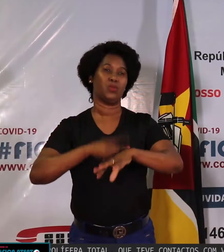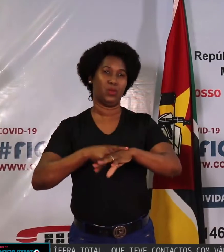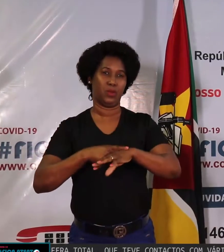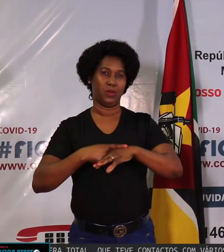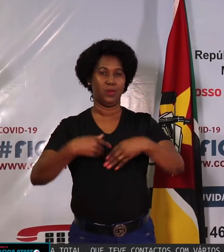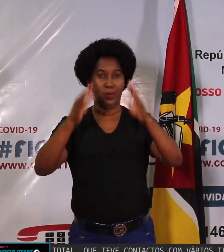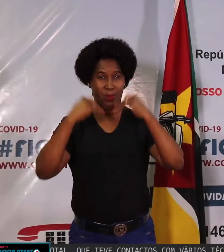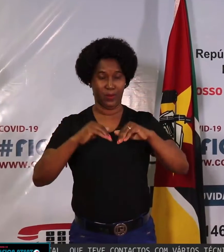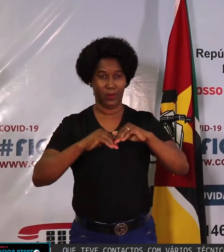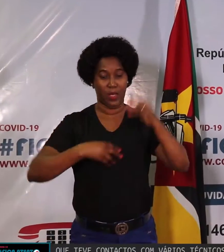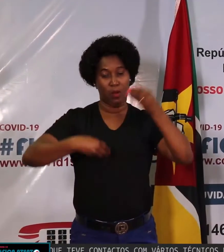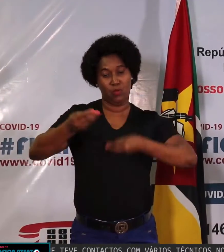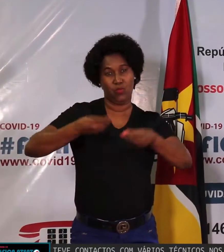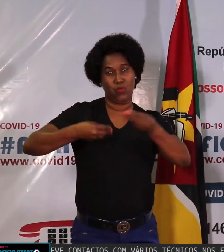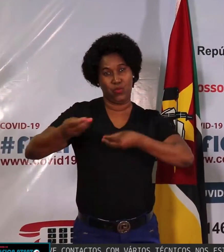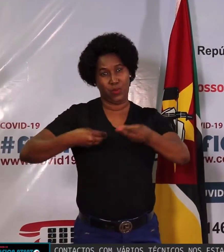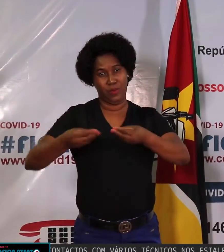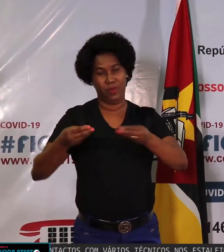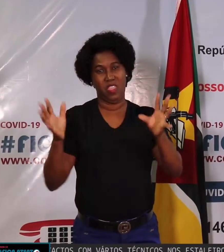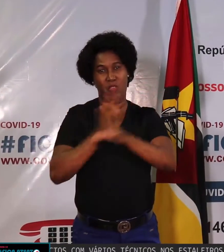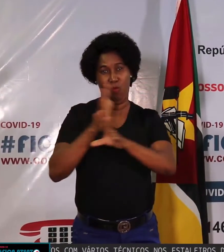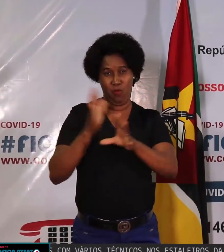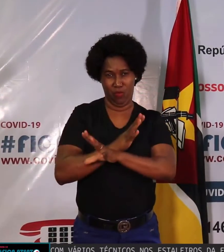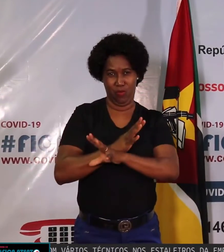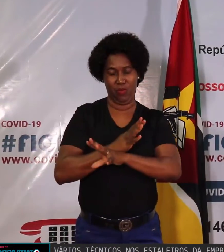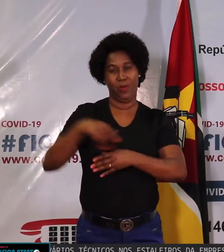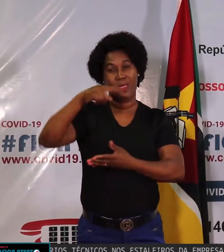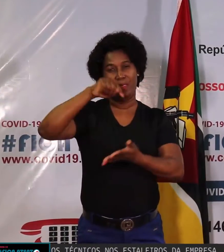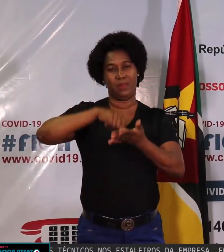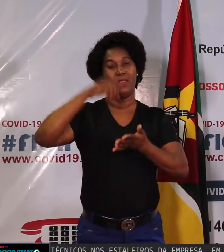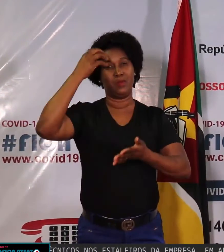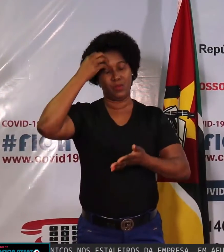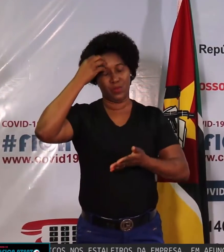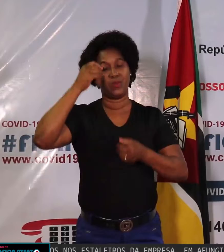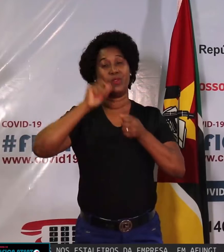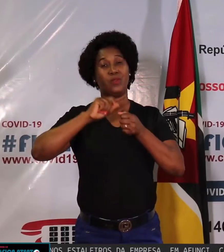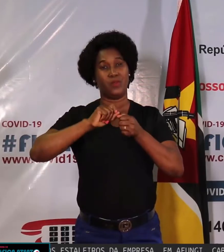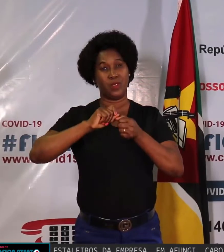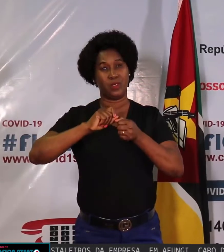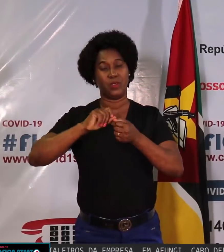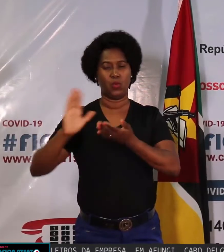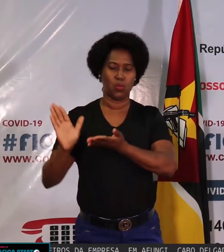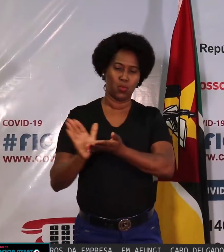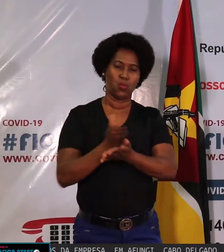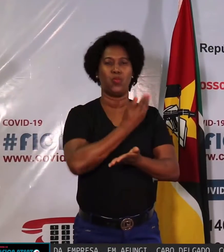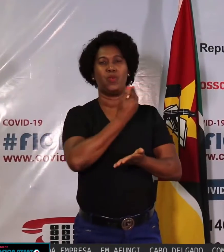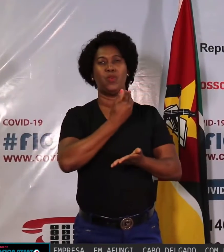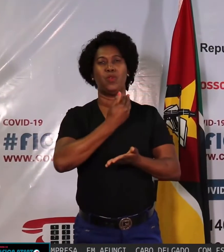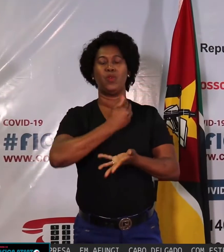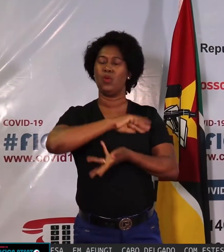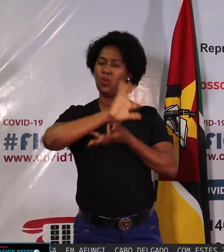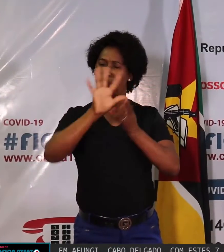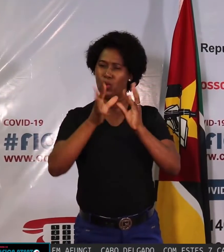organização da venda informal a nível da cidade de Maputo, procedeu-se com a retirada de vendedores que